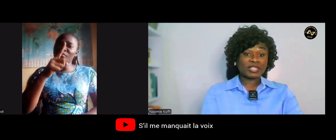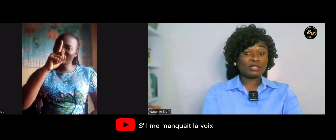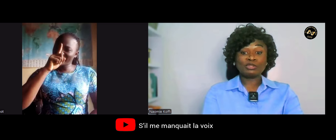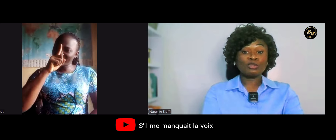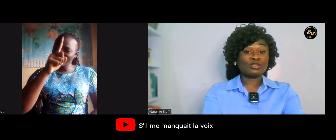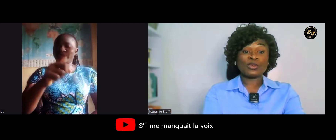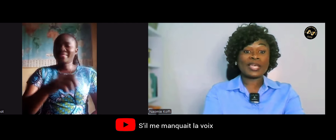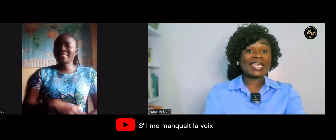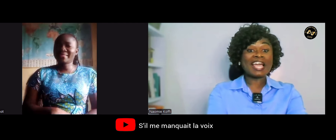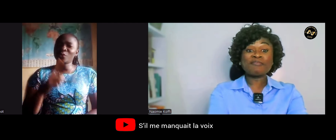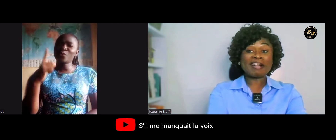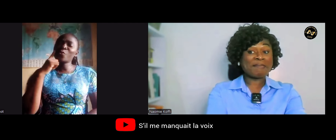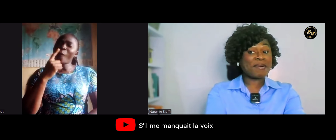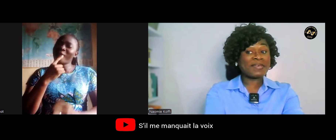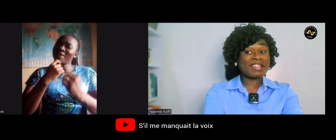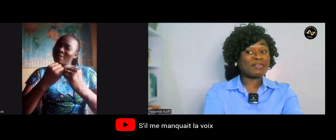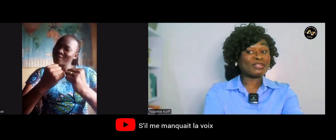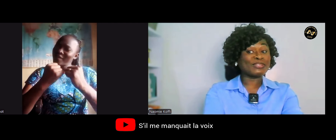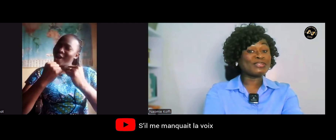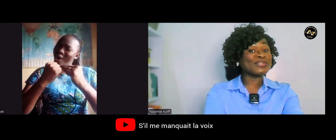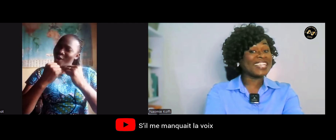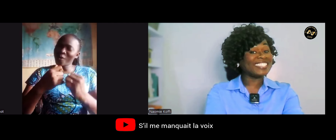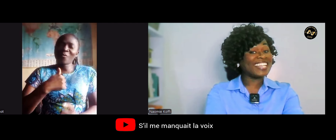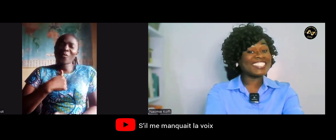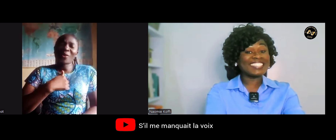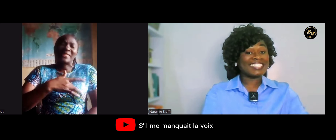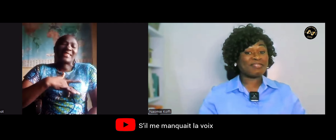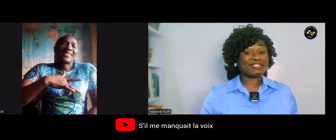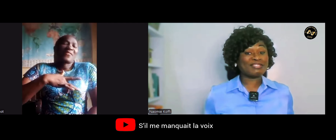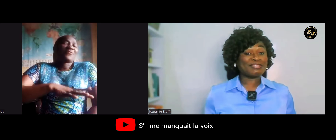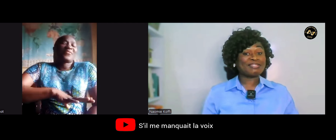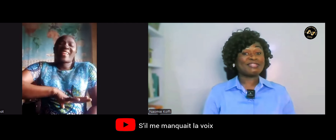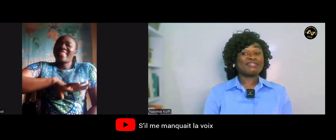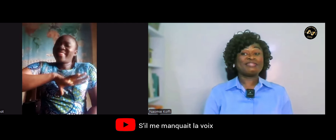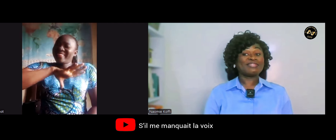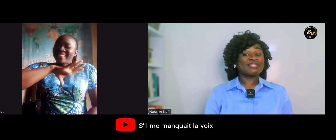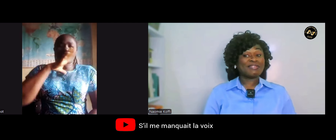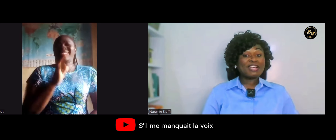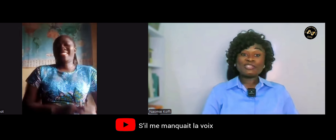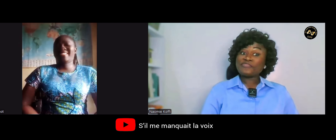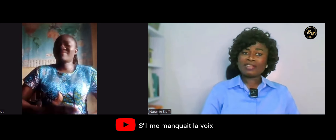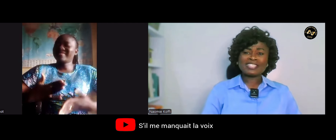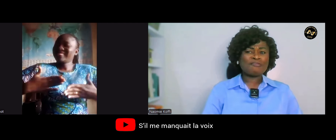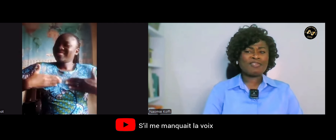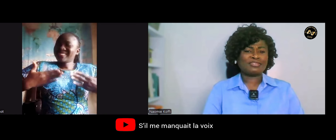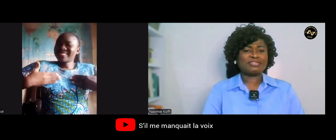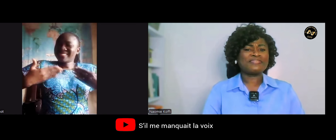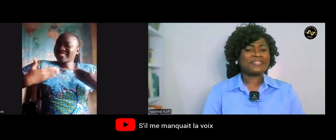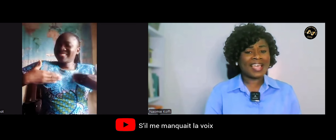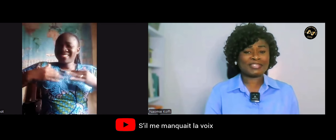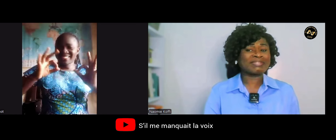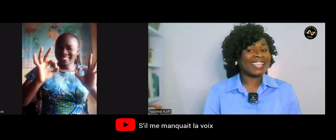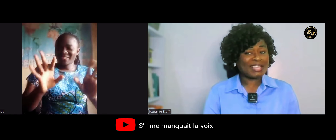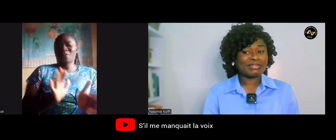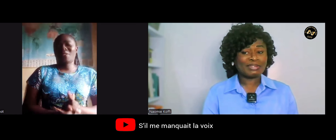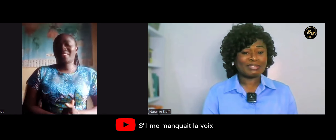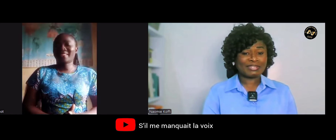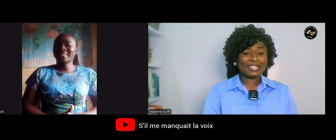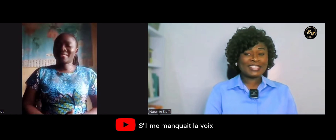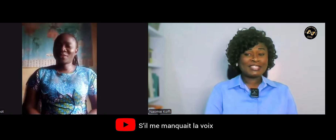Les personnes sourdes sont également capables et les personnes sourdes sont intelligentes. Les personnes sourdes sont fortes. Et moi, je suis fière, je suis